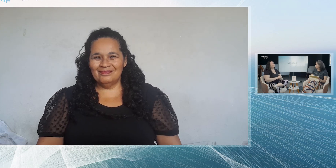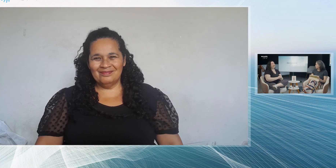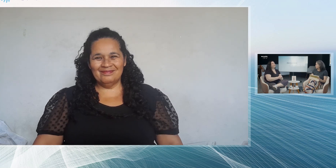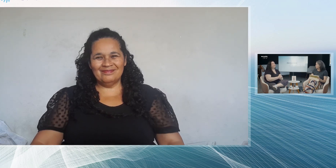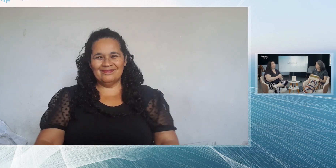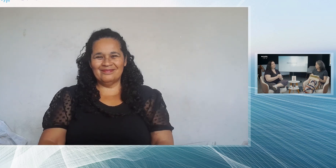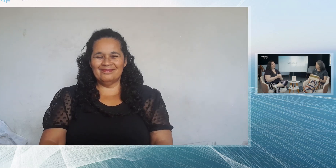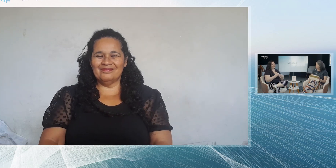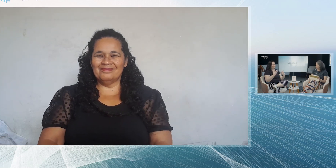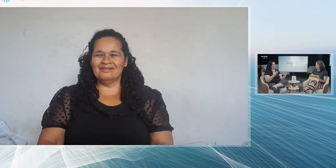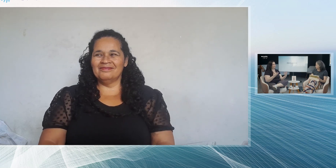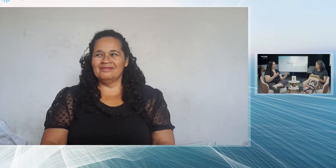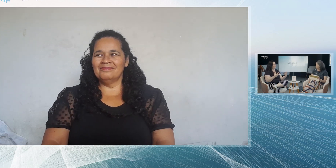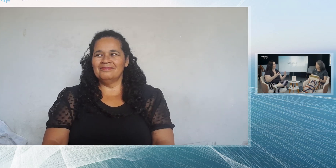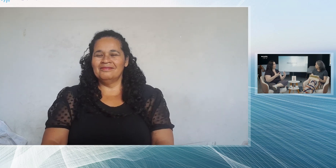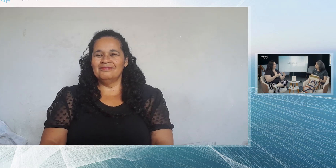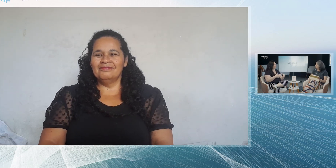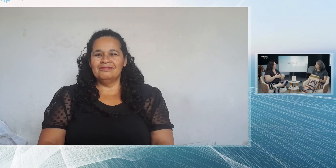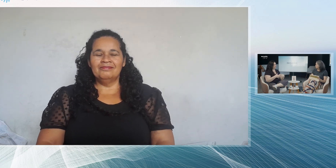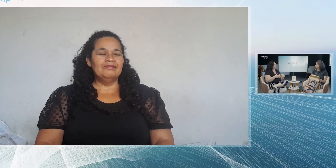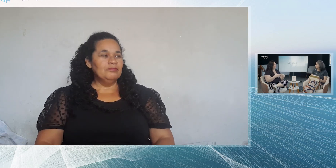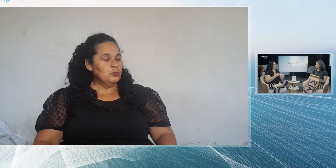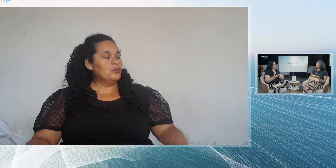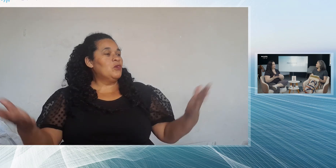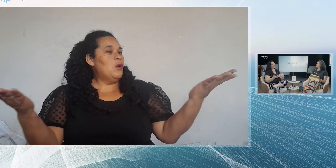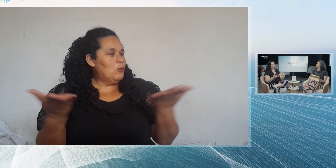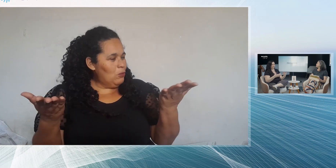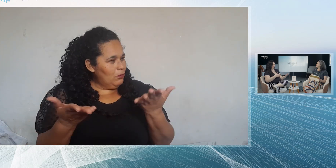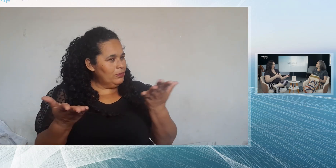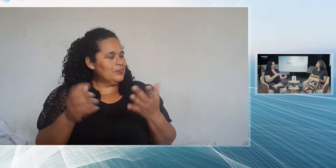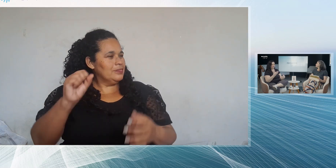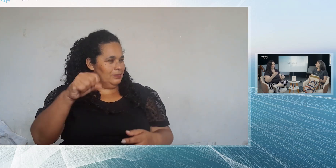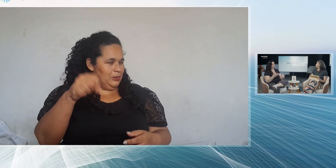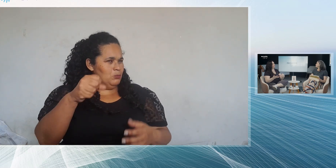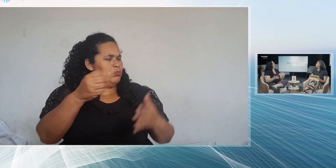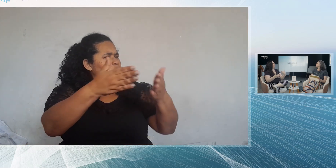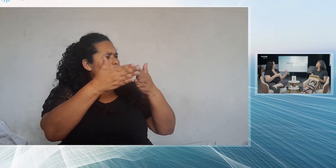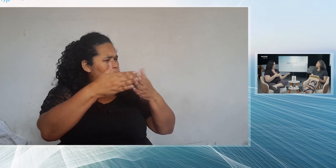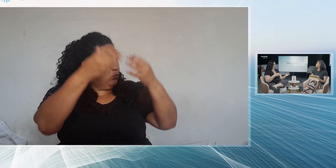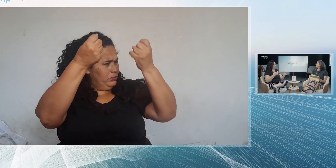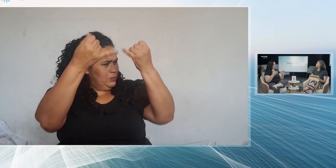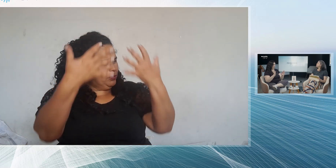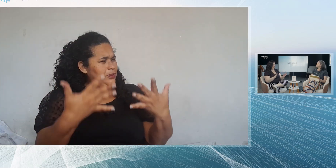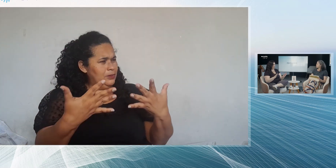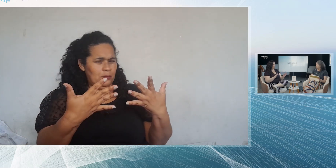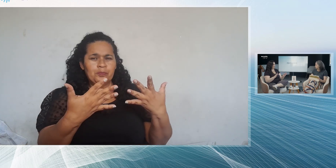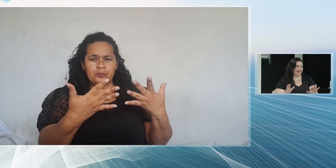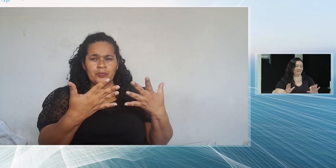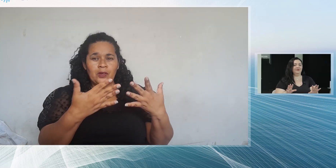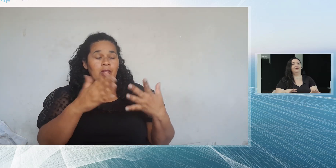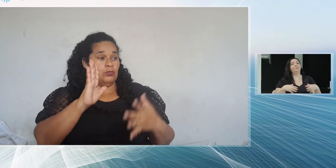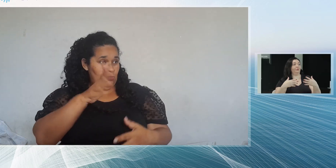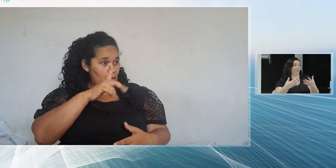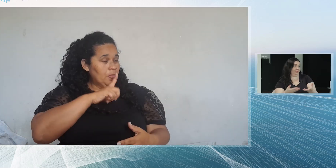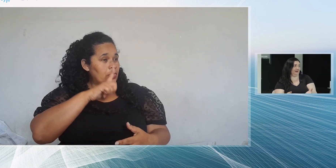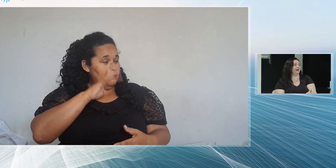Então, vamos lá. No começo de tudo, nós precisamos perceber que a criança tem, ou adolescente, adulto, algum comportamento diferente,